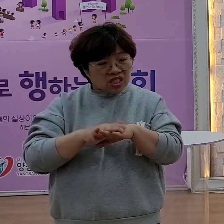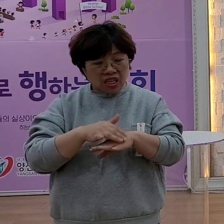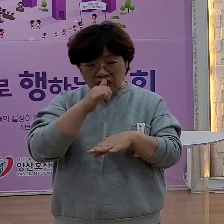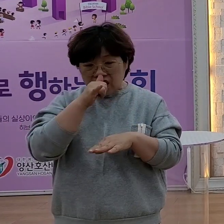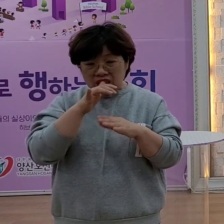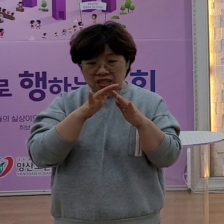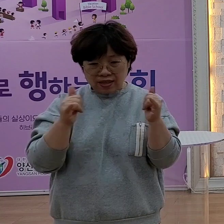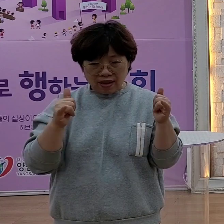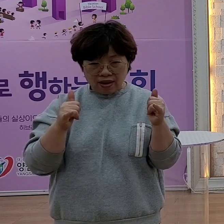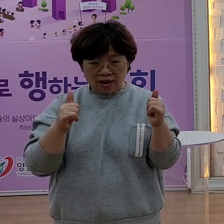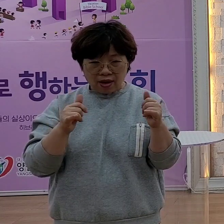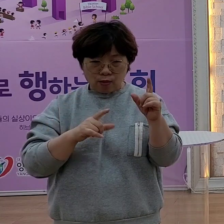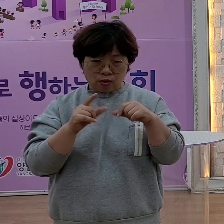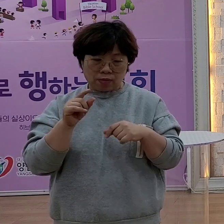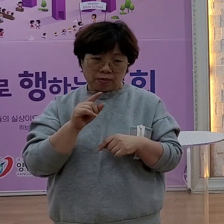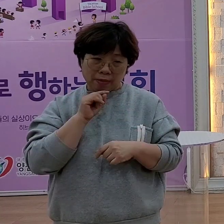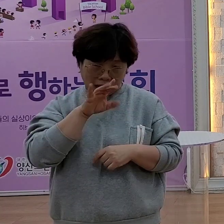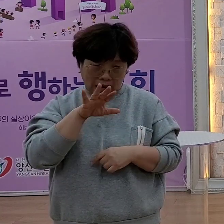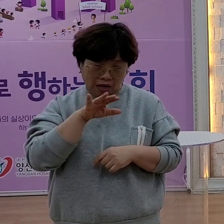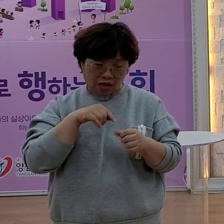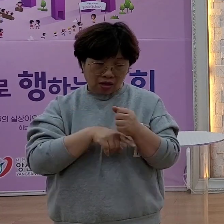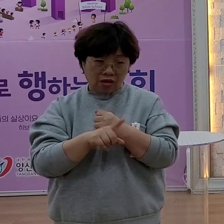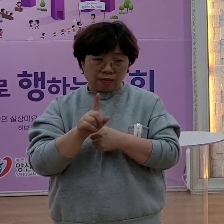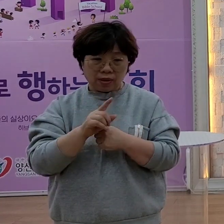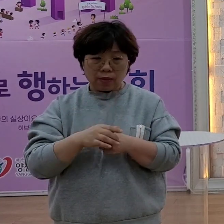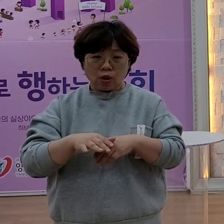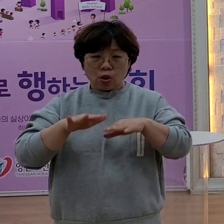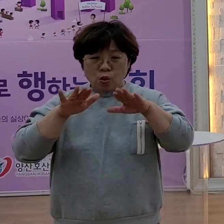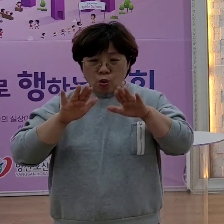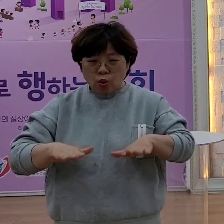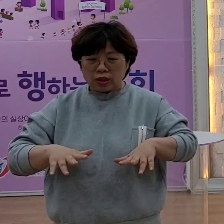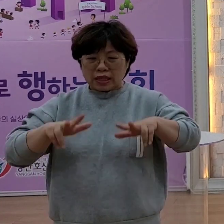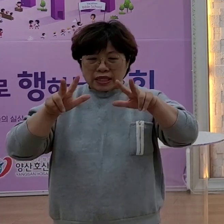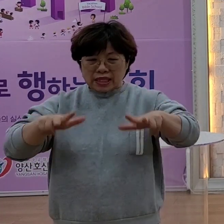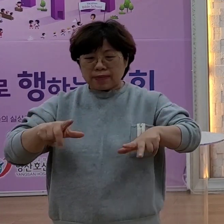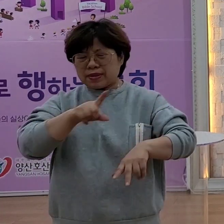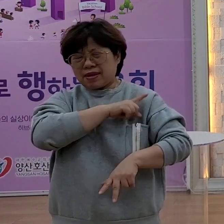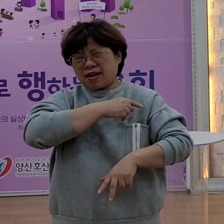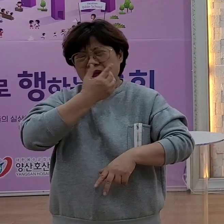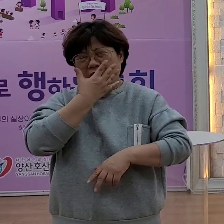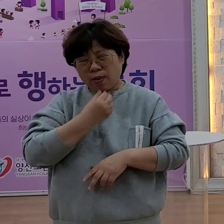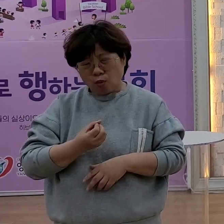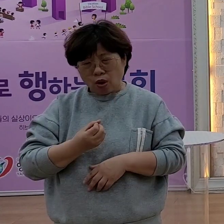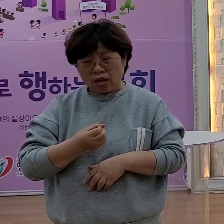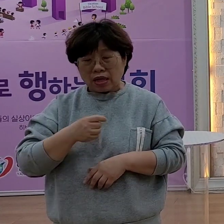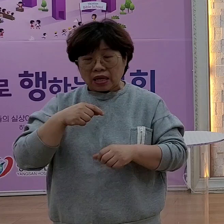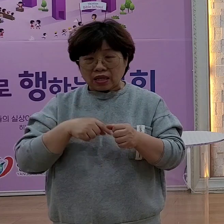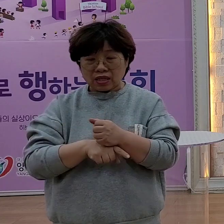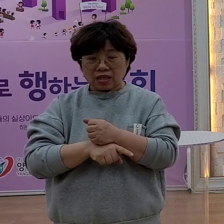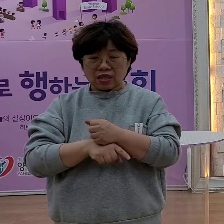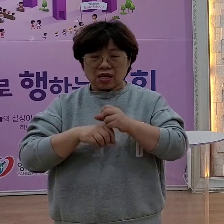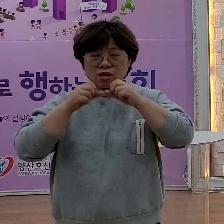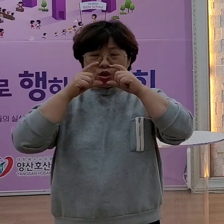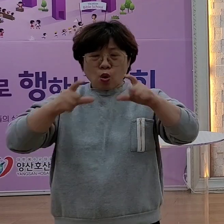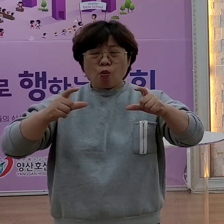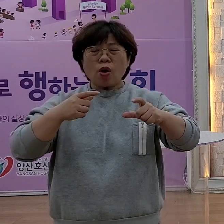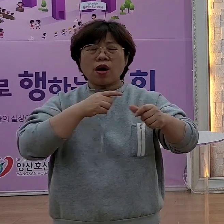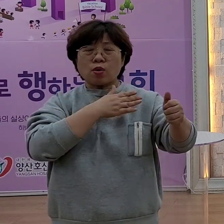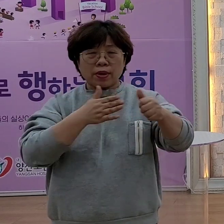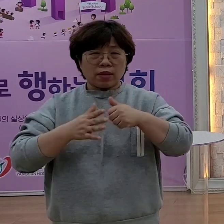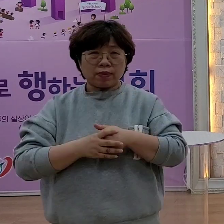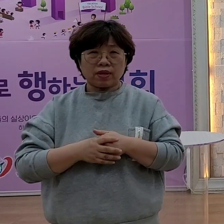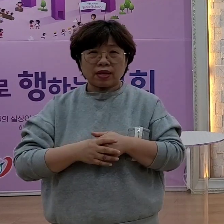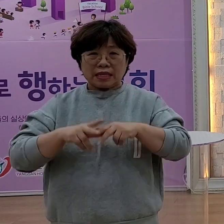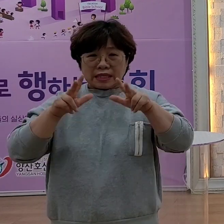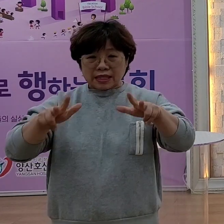그래서 오늘 우리 가정은 지금이 제일 행복한 날이다 라는 것을 선포하라는 그런 의미입니다. 그리고